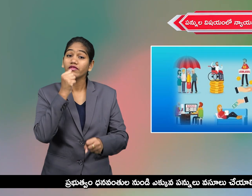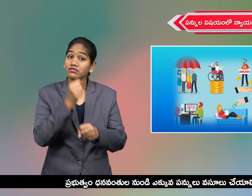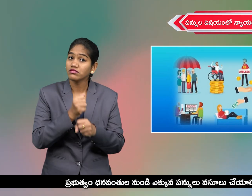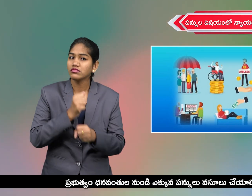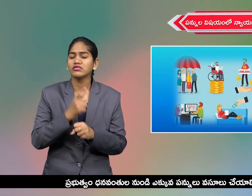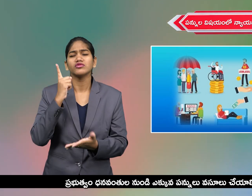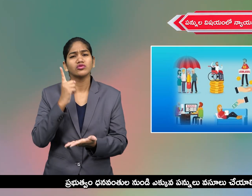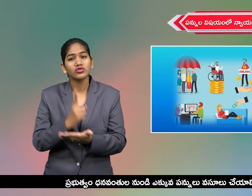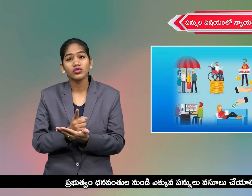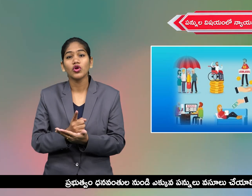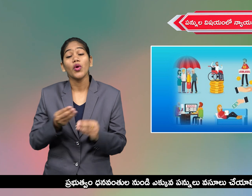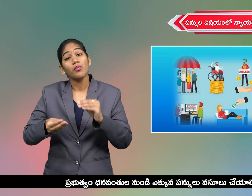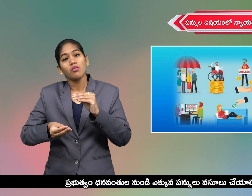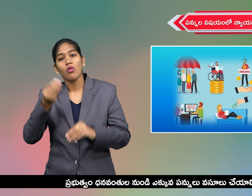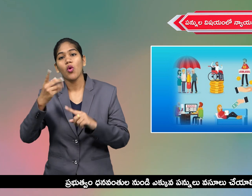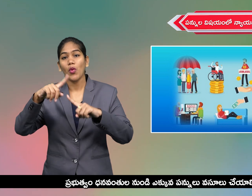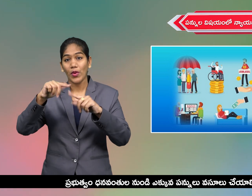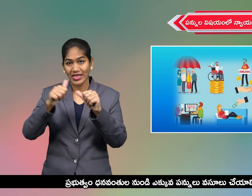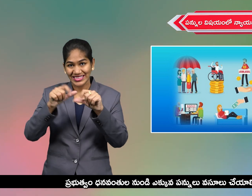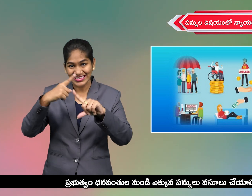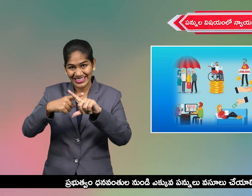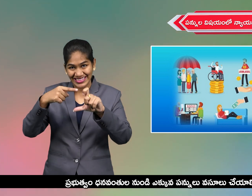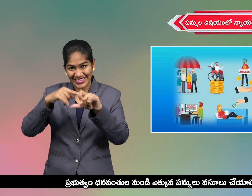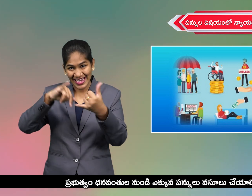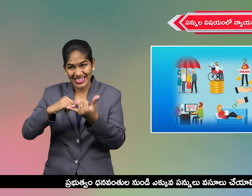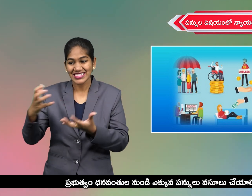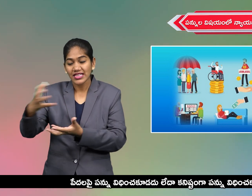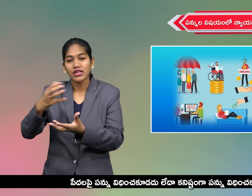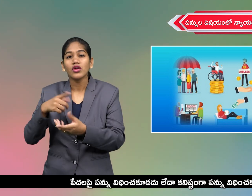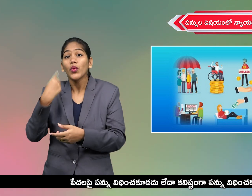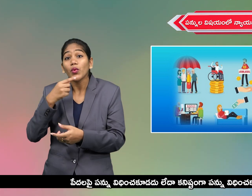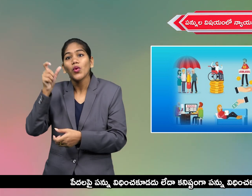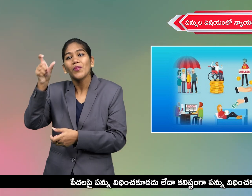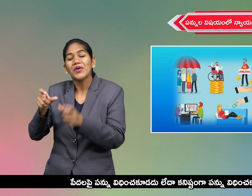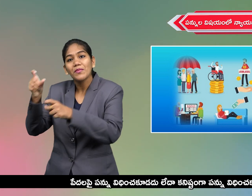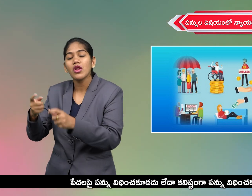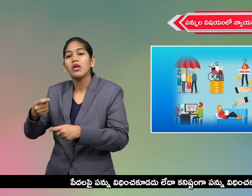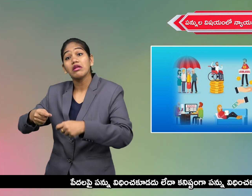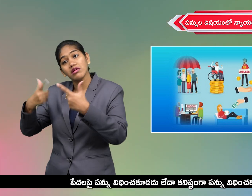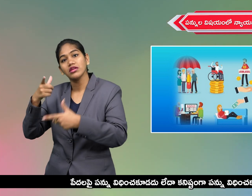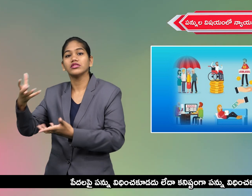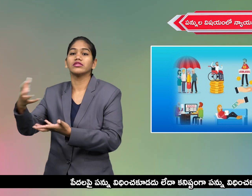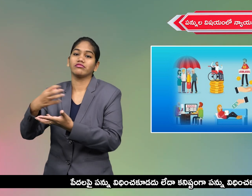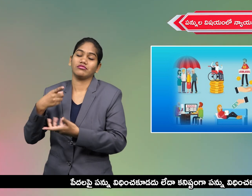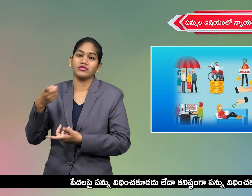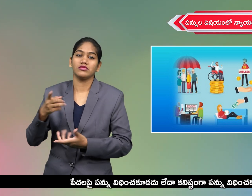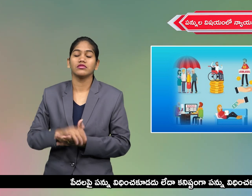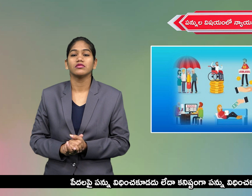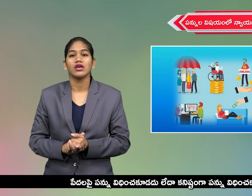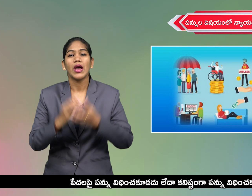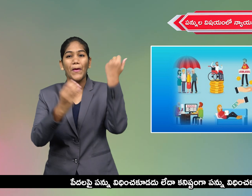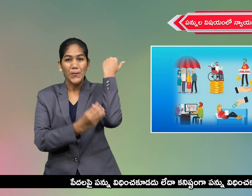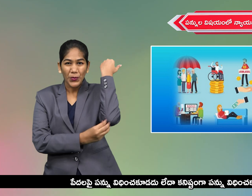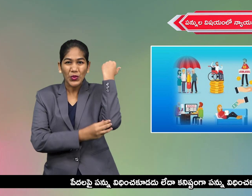ప్రభుత్వం ధనవంతుల నుండి ఎక్కువ పన్నులు వసూలు చేయాలి మరియు పేదలపై పన్ను విధించకూడదు లేదా